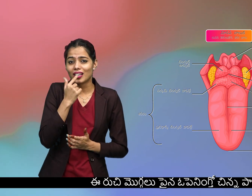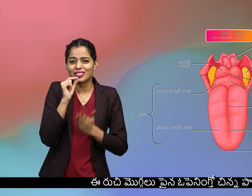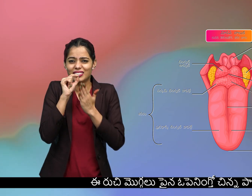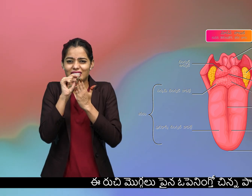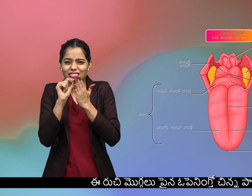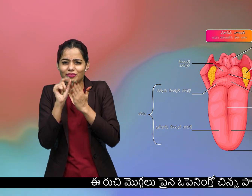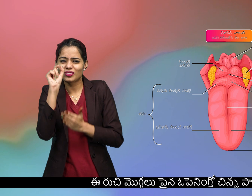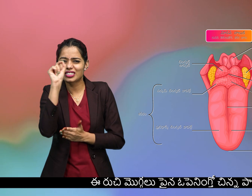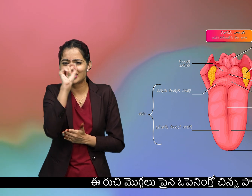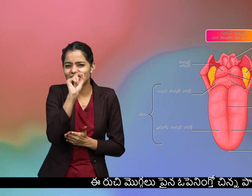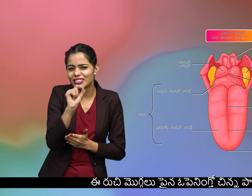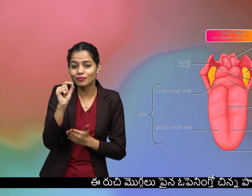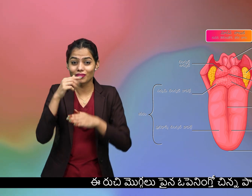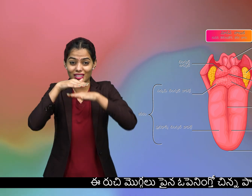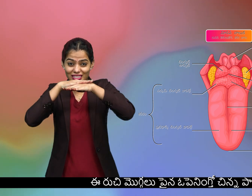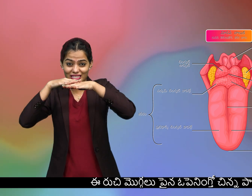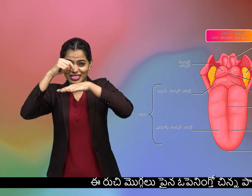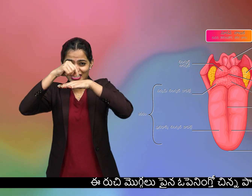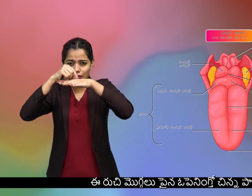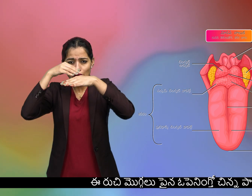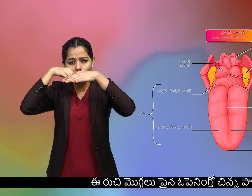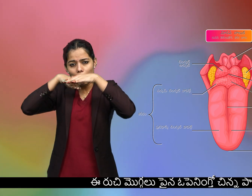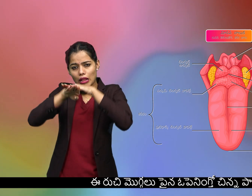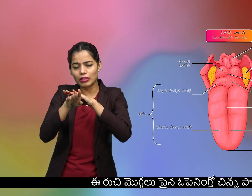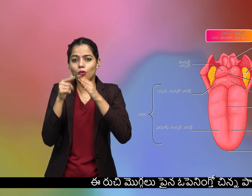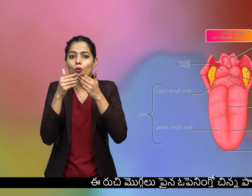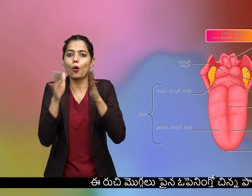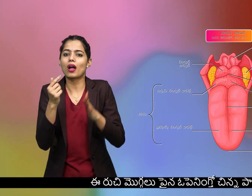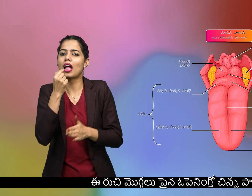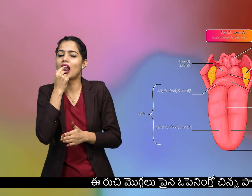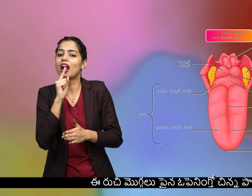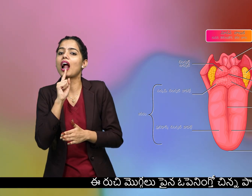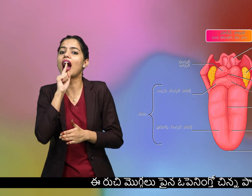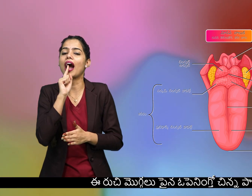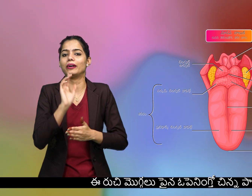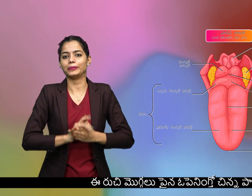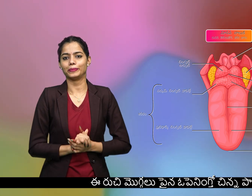ఈ రుచి మొగ్గలు పైన ఓపెనింగ్తో చిన్న పాపిలే.